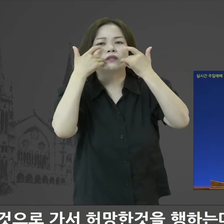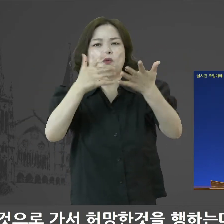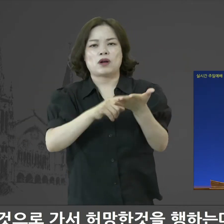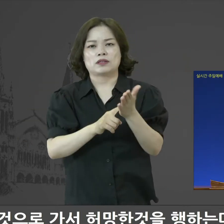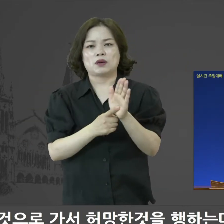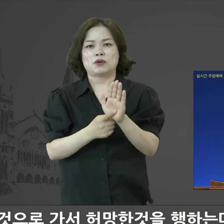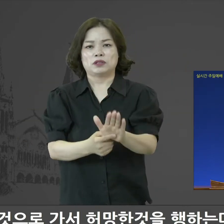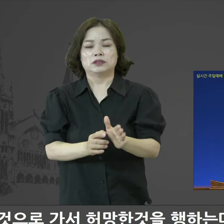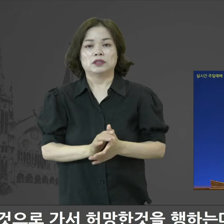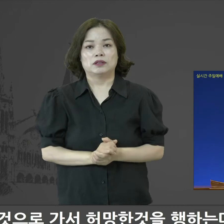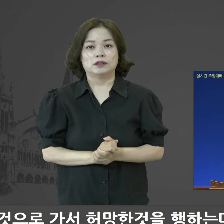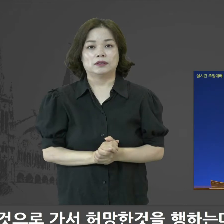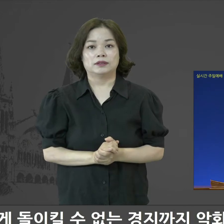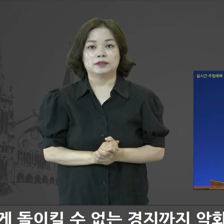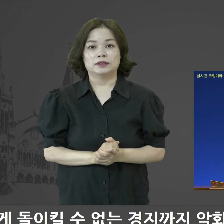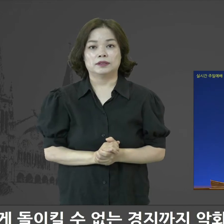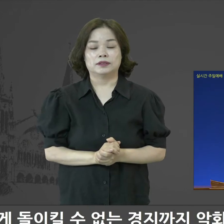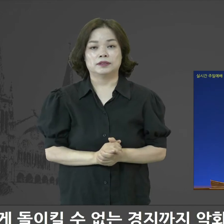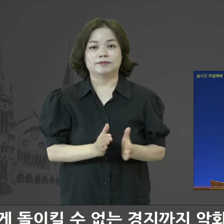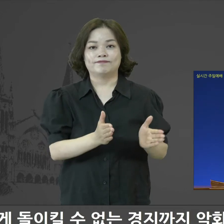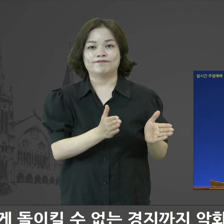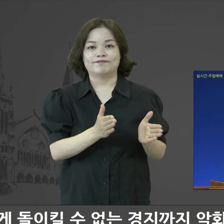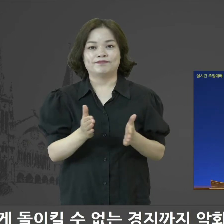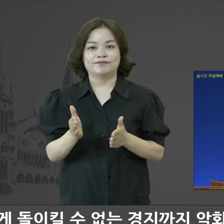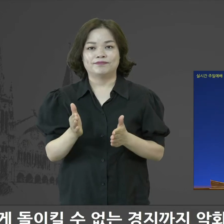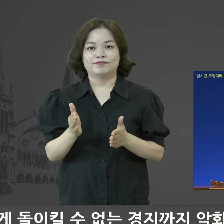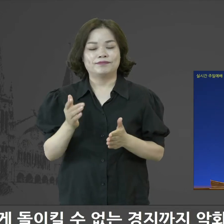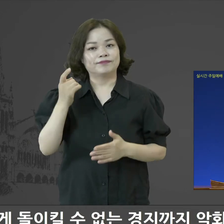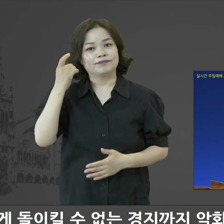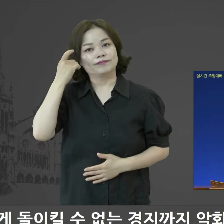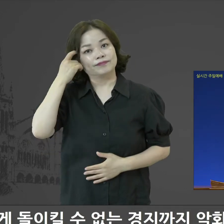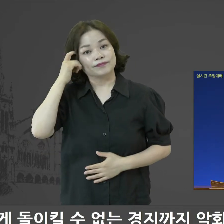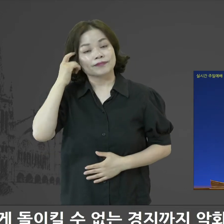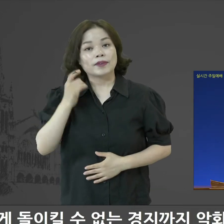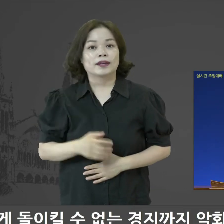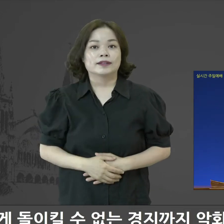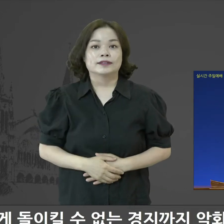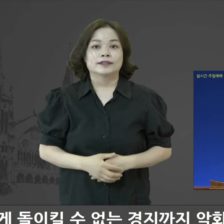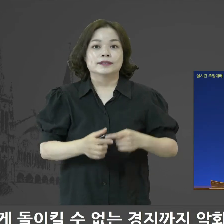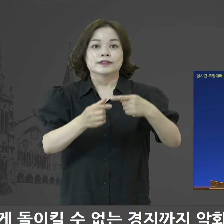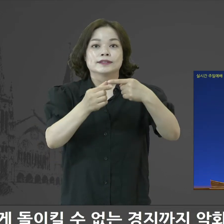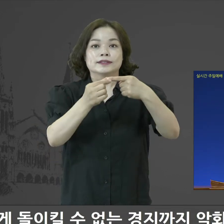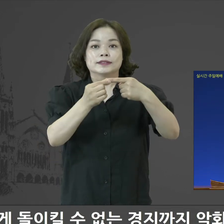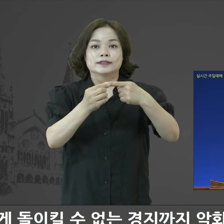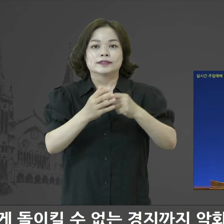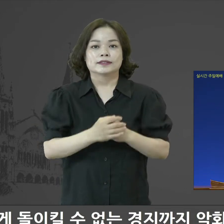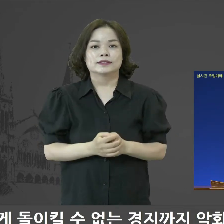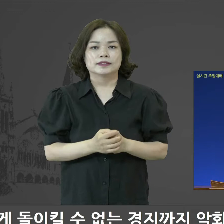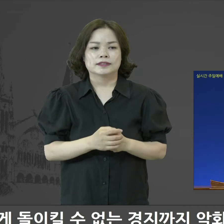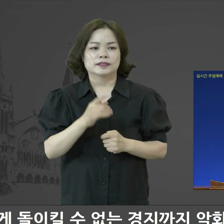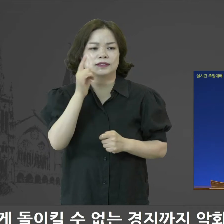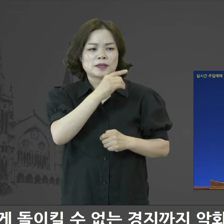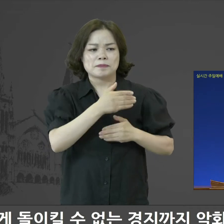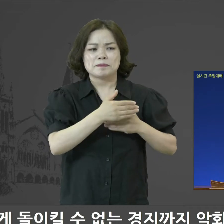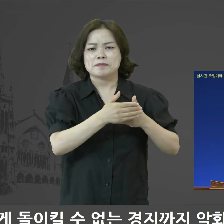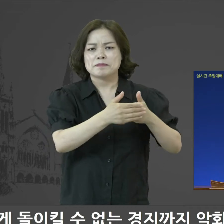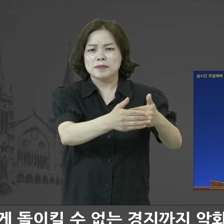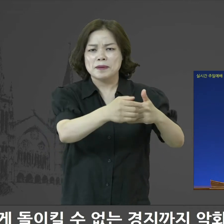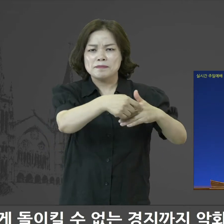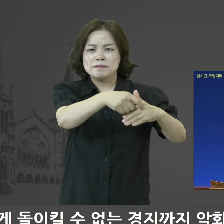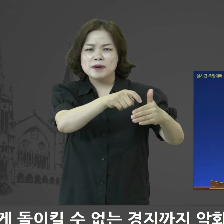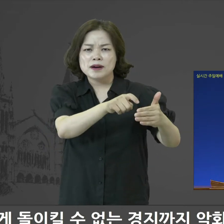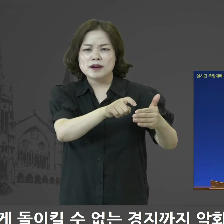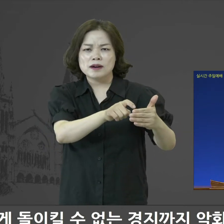있습니다. 이것을 먼저 정리해 보면, 첫째는 악화되는 과정이,